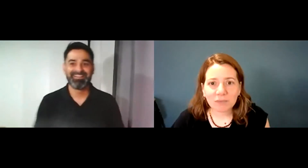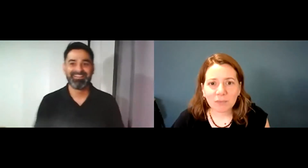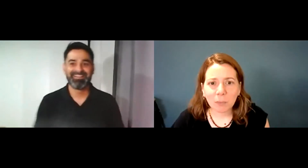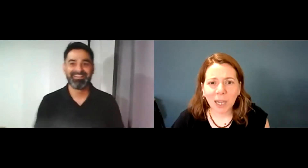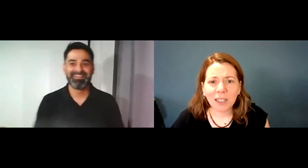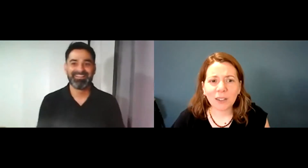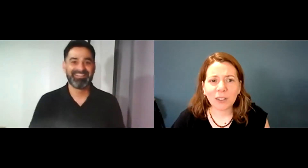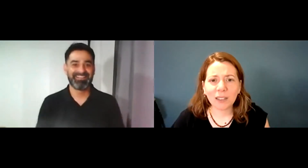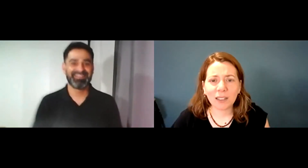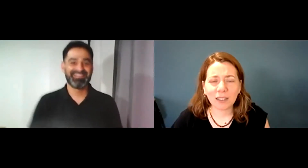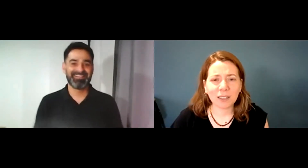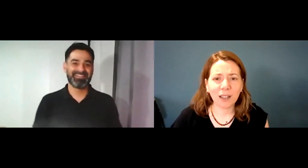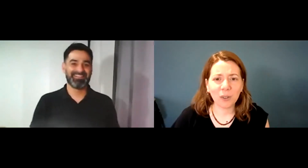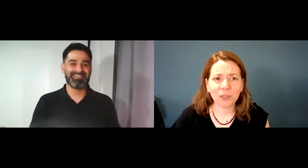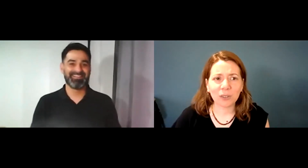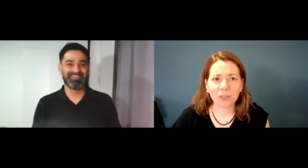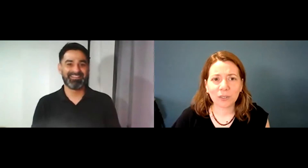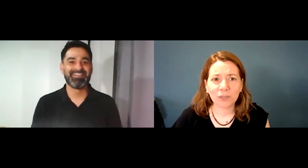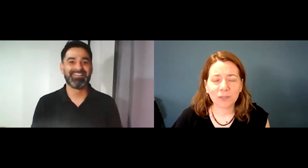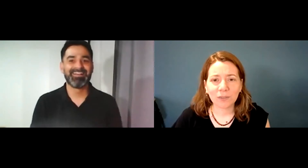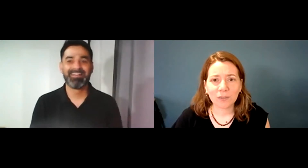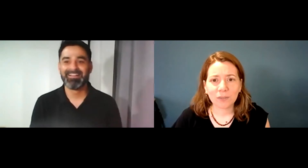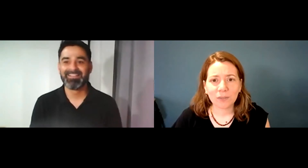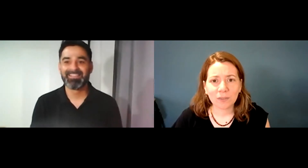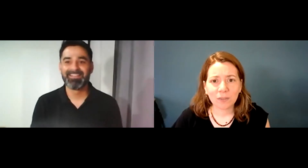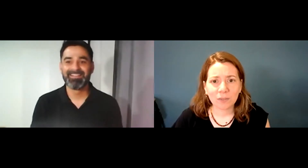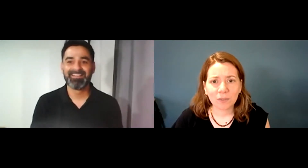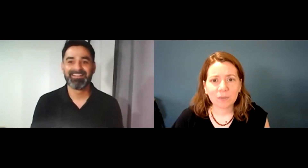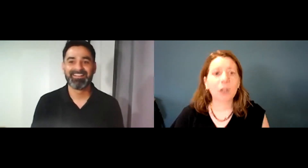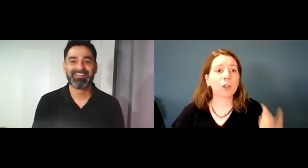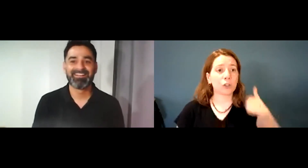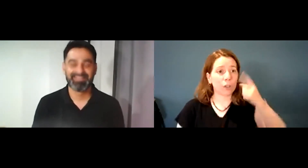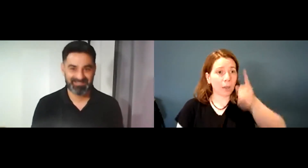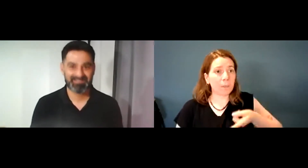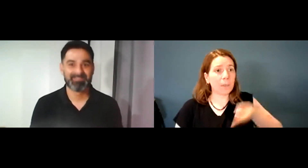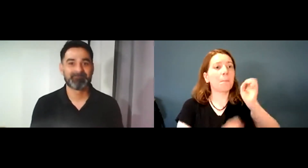mandamos. María de Olinda, ¿dijiste algo? Sí, que yo mandé por correo electrónico.